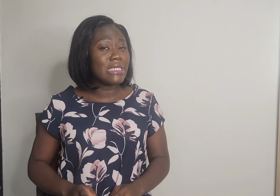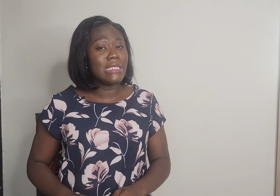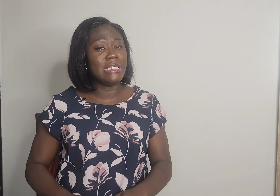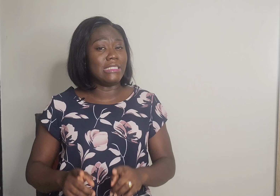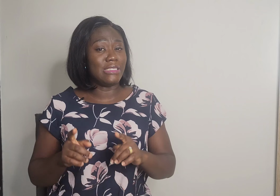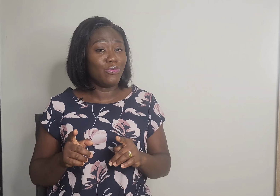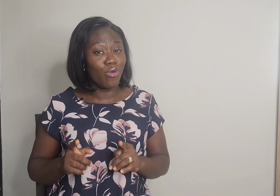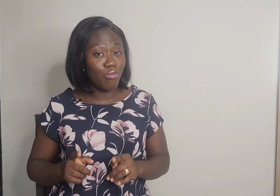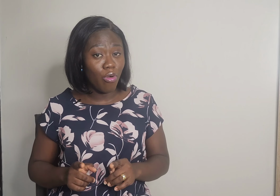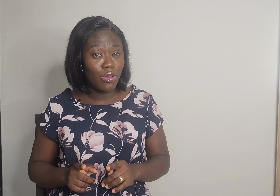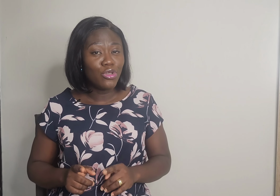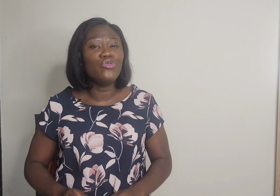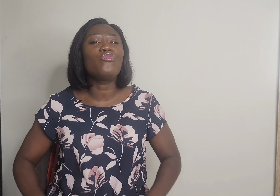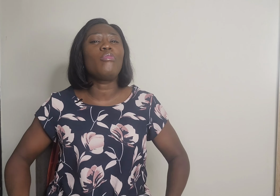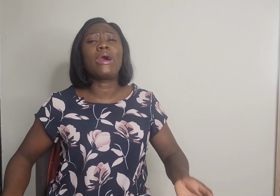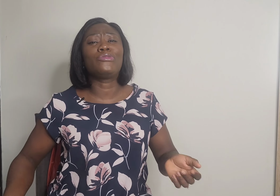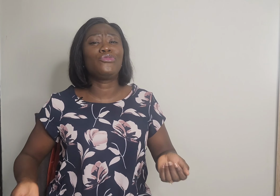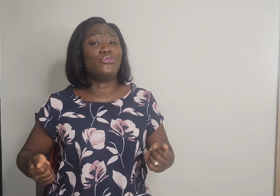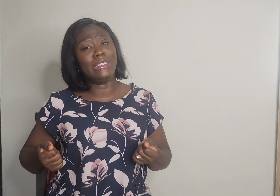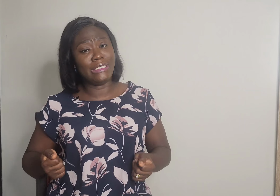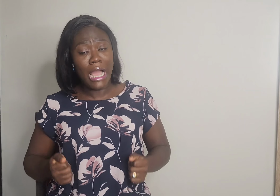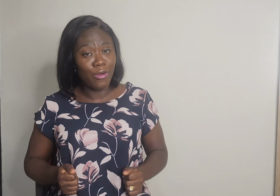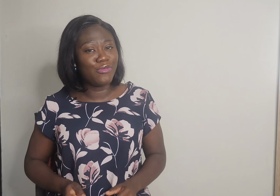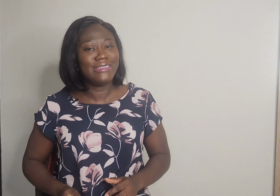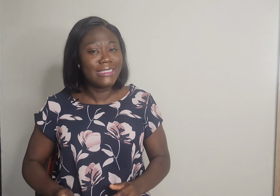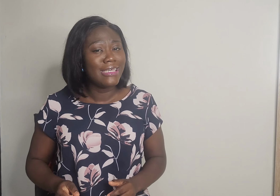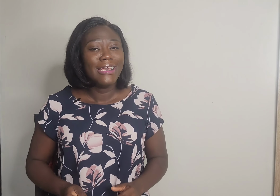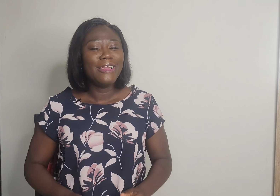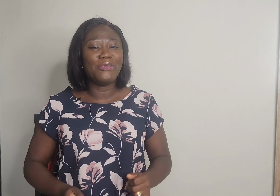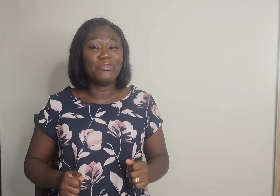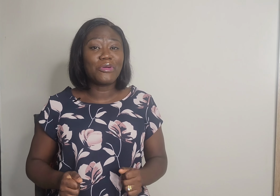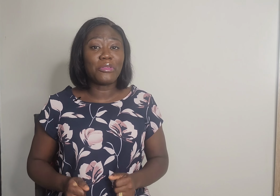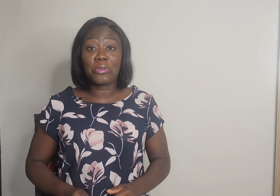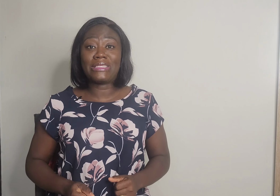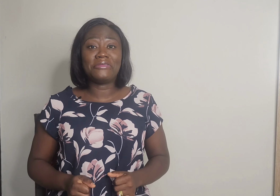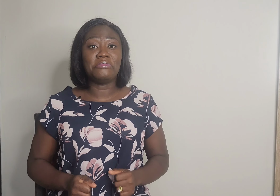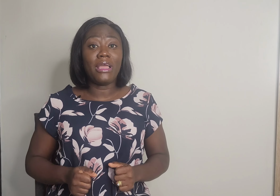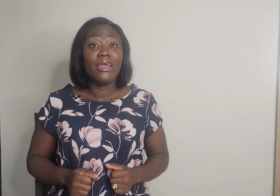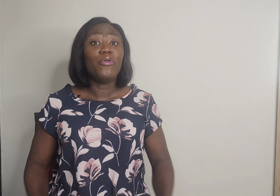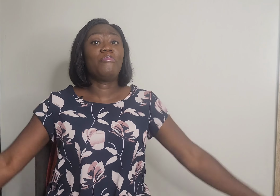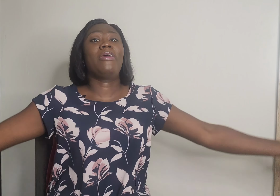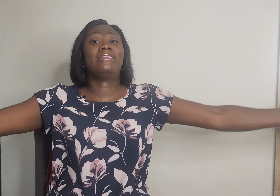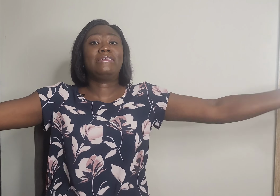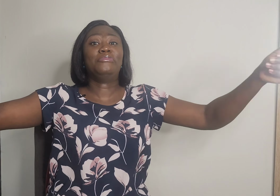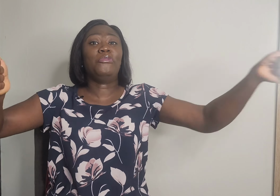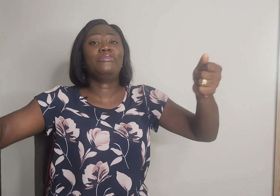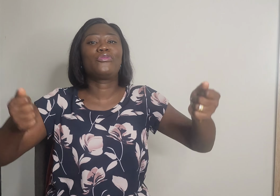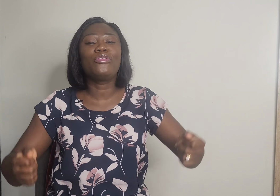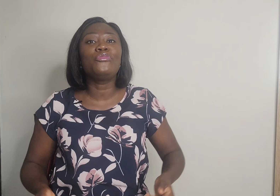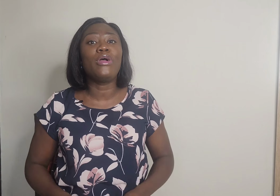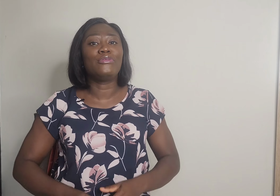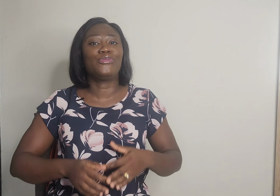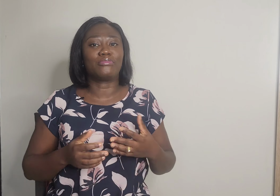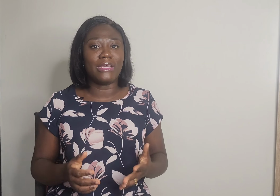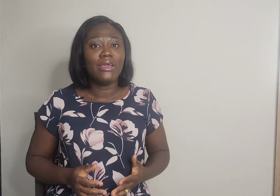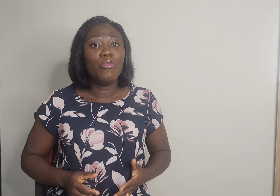èdè tí wọ́n gbọ́, inú wọn máa ń dùn ní. Ó ní èèyàn mi kan tó bá ti rí báyìí ó máa dì mọ́ mi torí inú ẹ̀ dùn pé mo